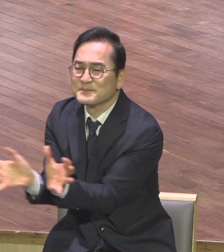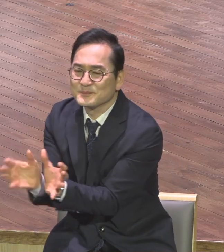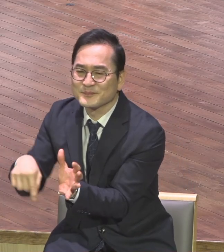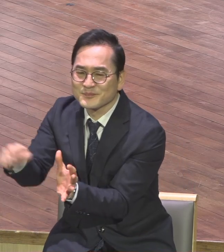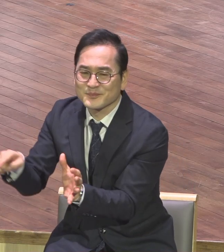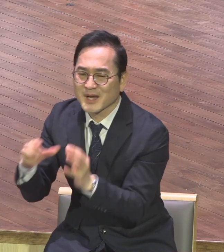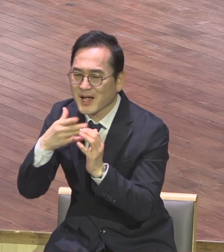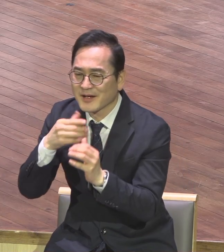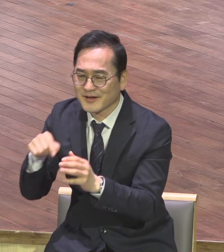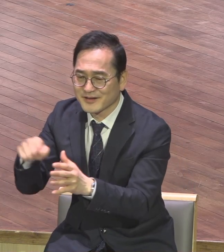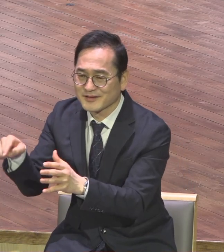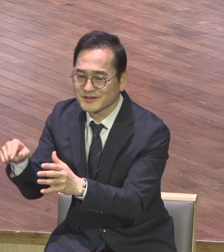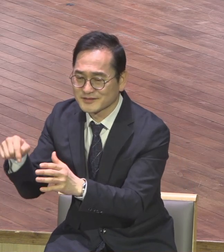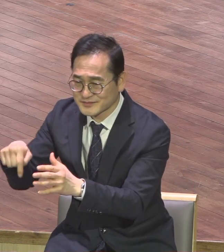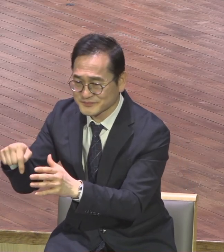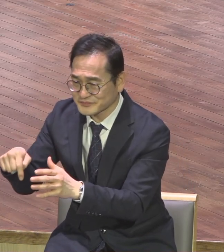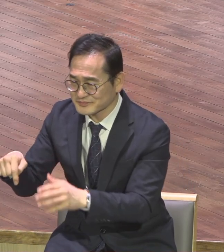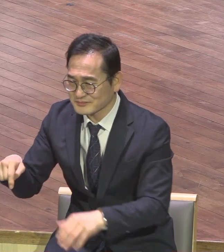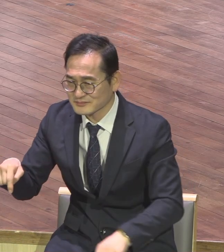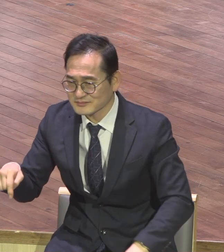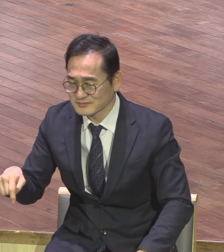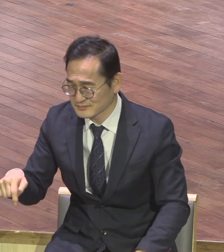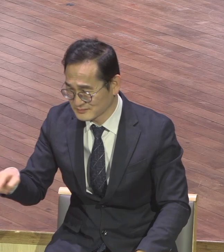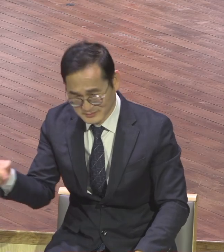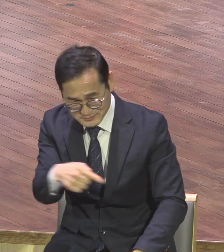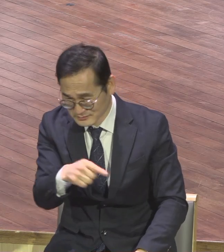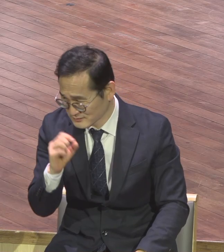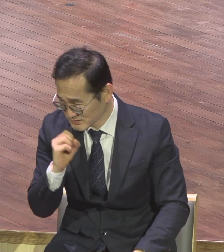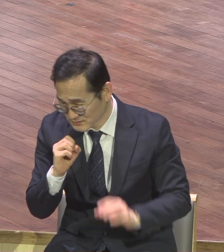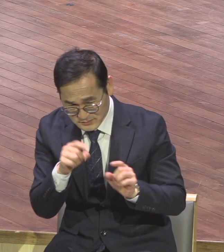보냈는데 복음을 전해가지고